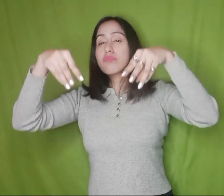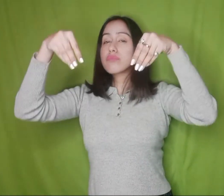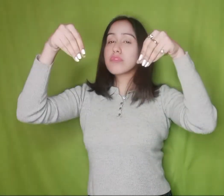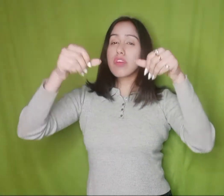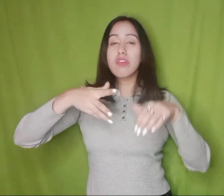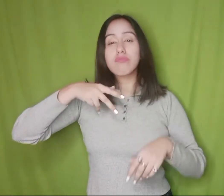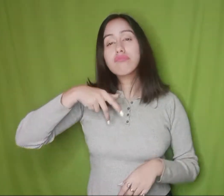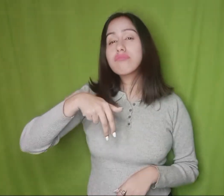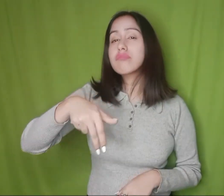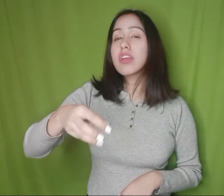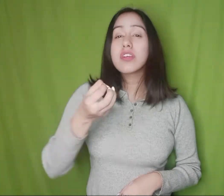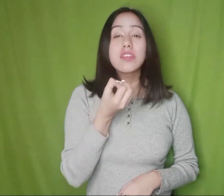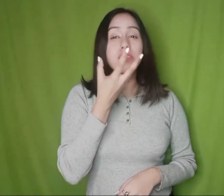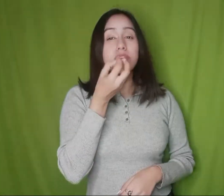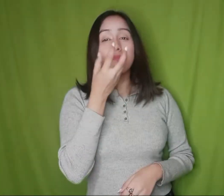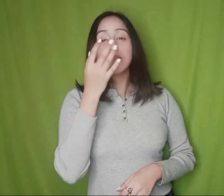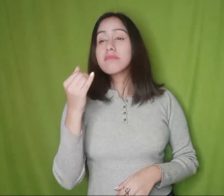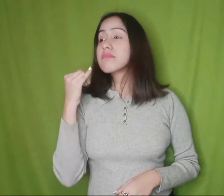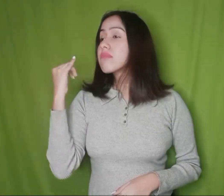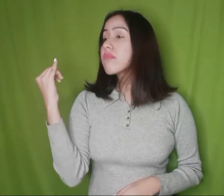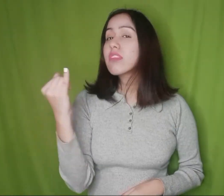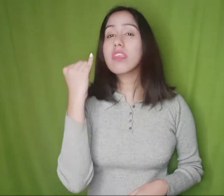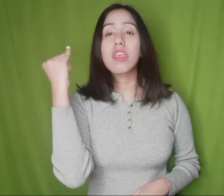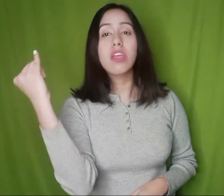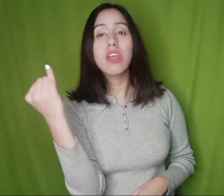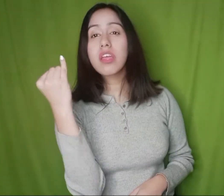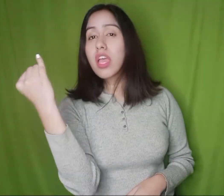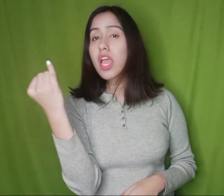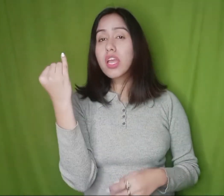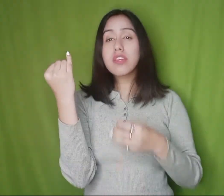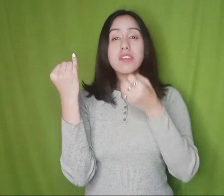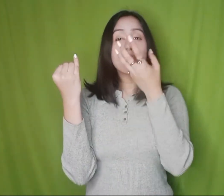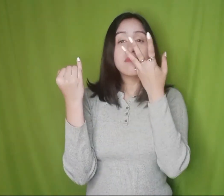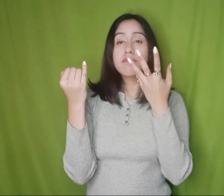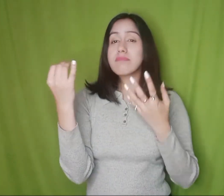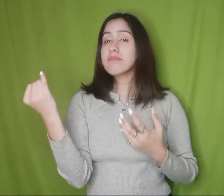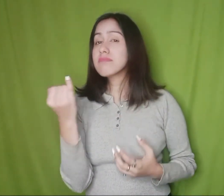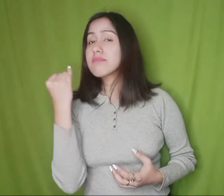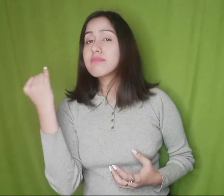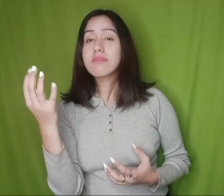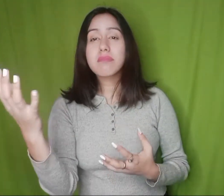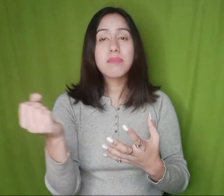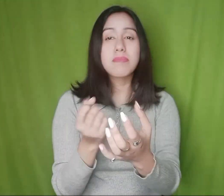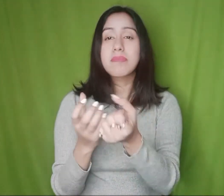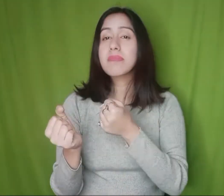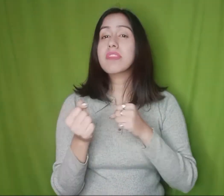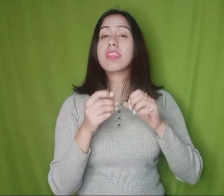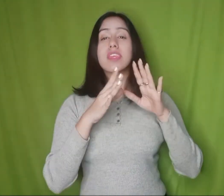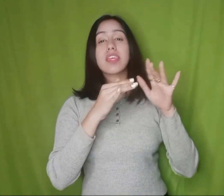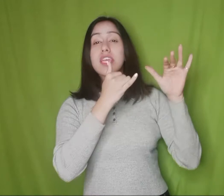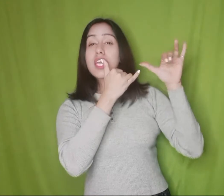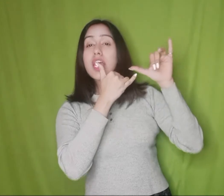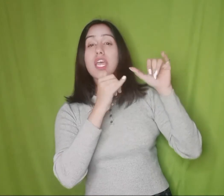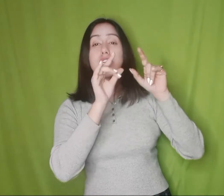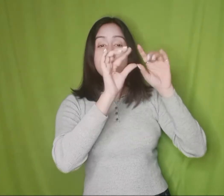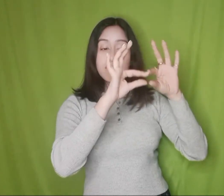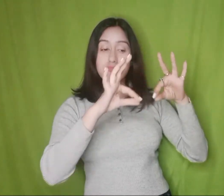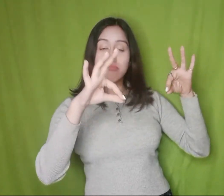सजाने के वास्ते तपती रेत पर नंगे पांव फूल ढूंढने निकल पड़ती। हजारों में से एक